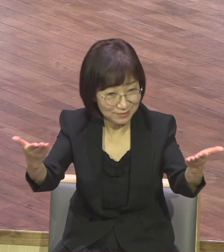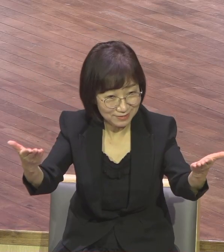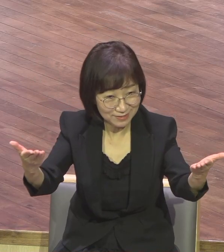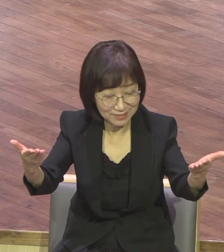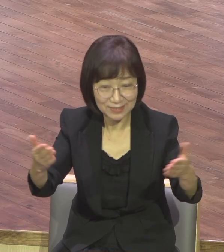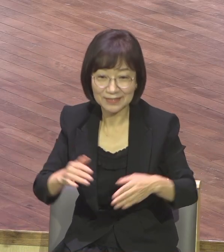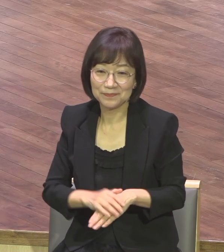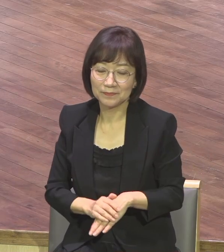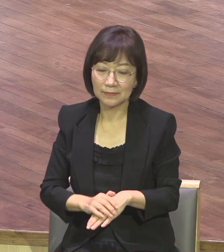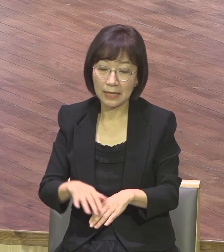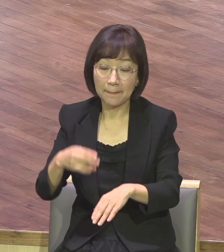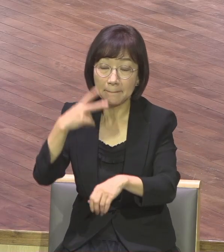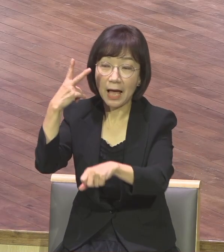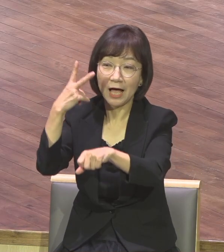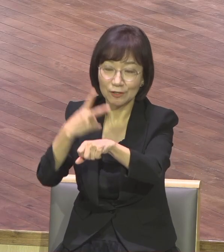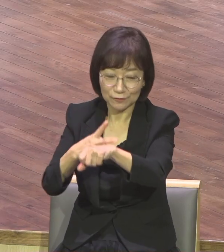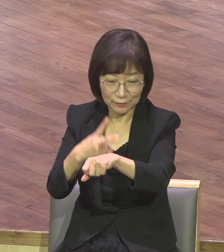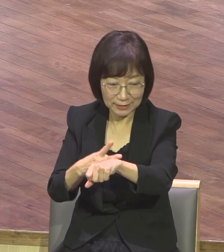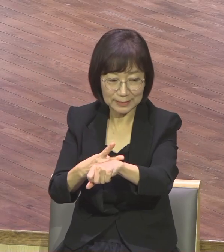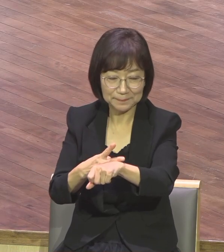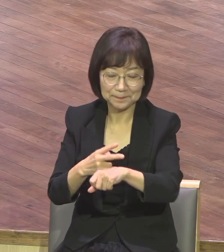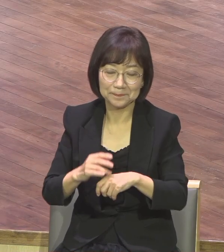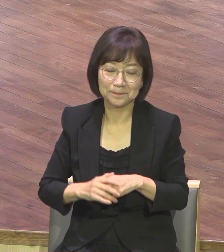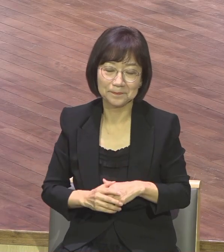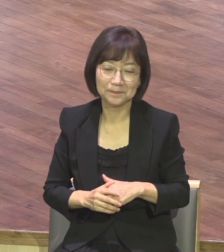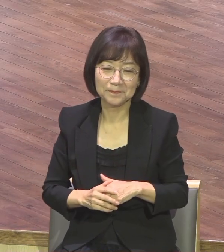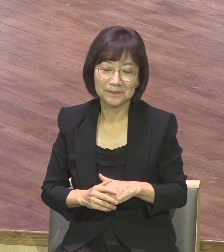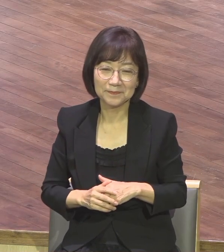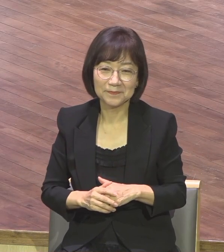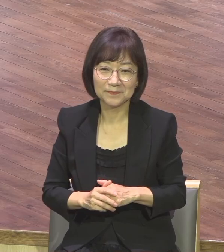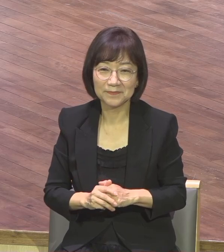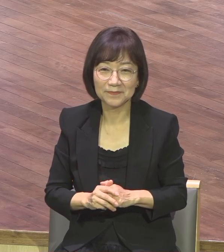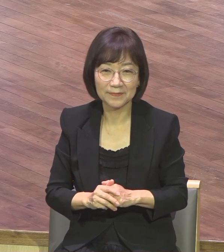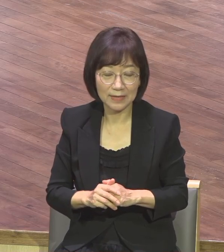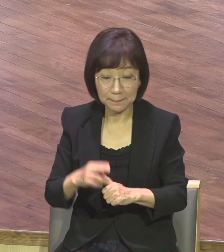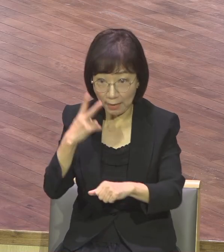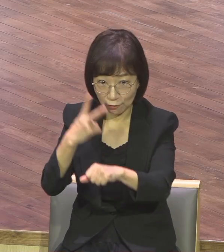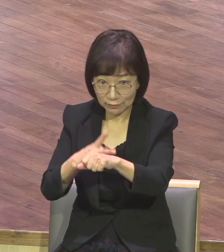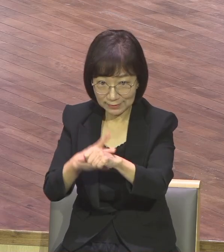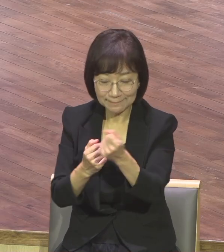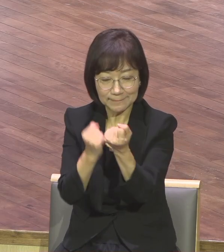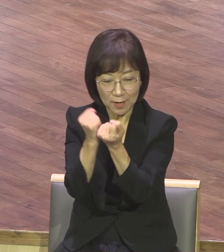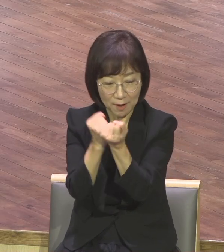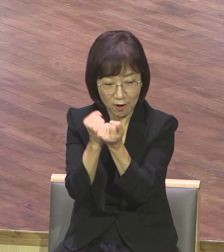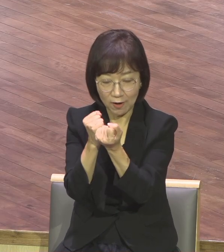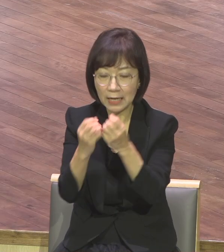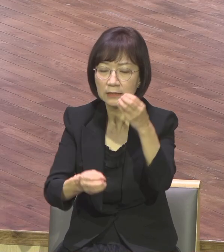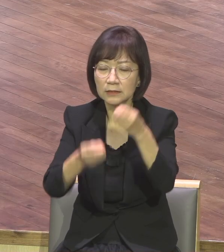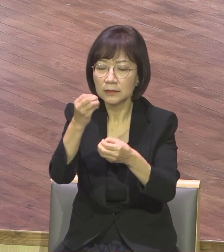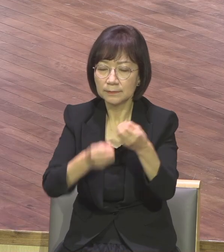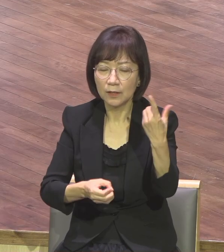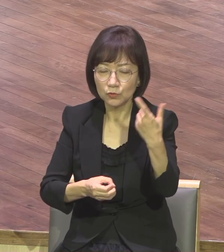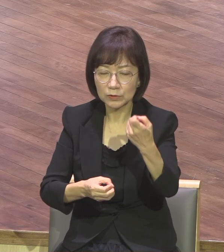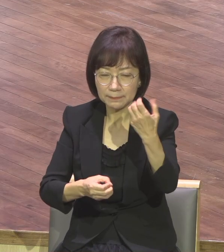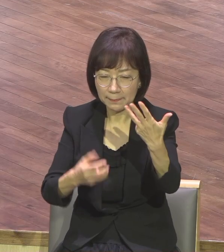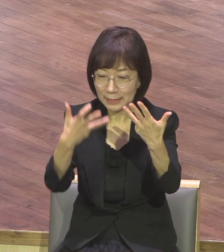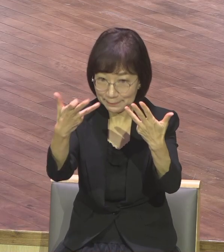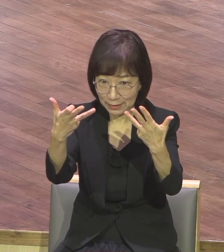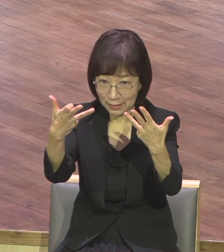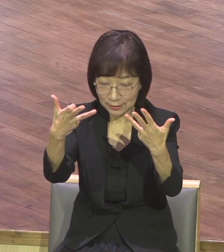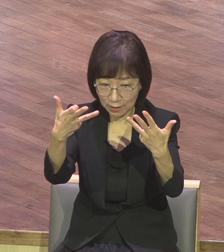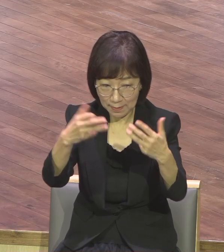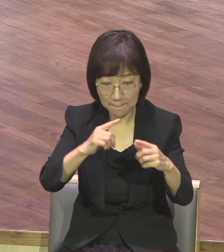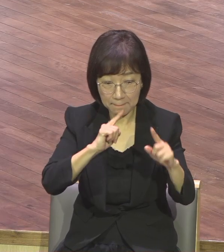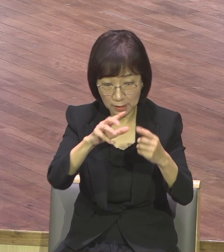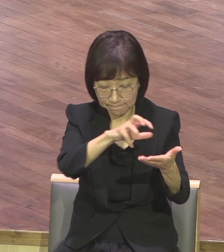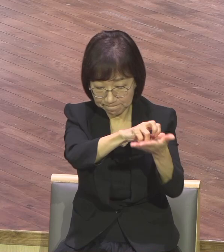바울은 본문 8절로 10절에 이 말씀을, 이 부분을 설명하고 있습니다. 시편 68편 18절의 말씀